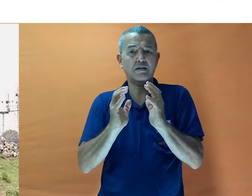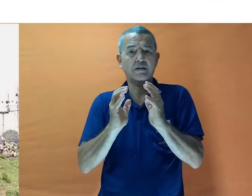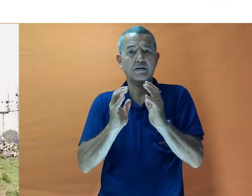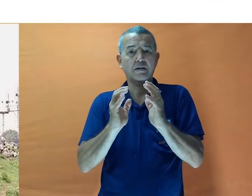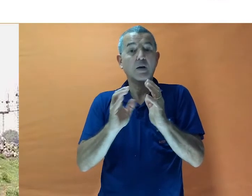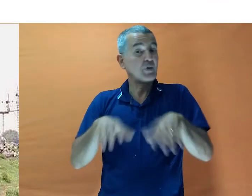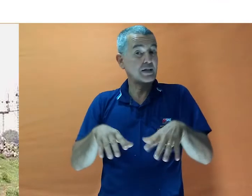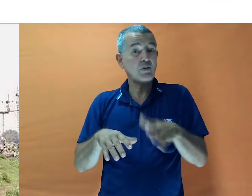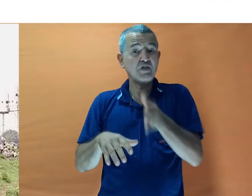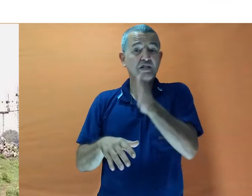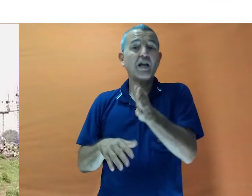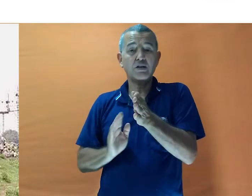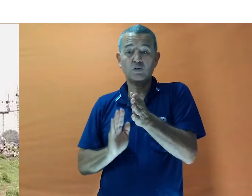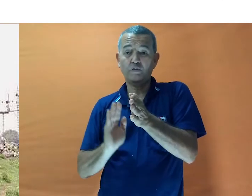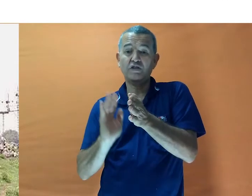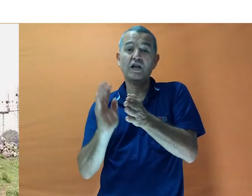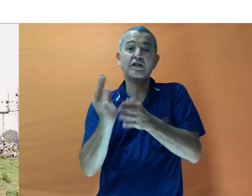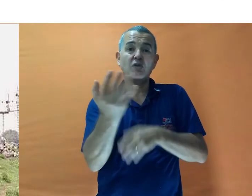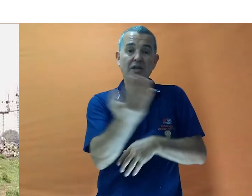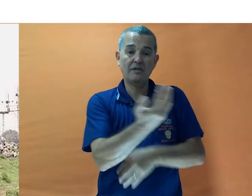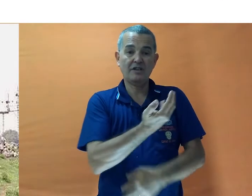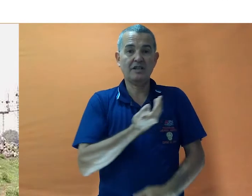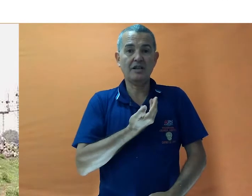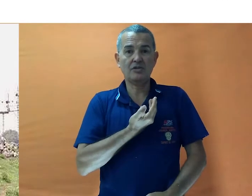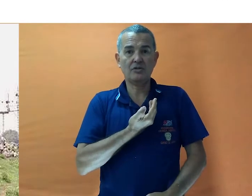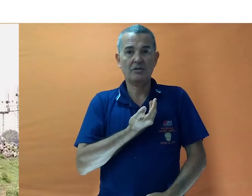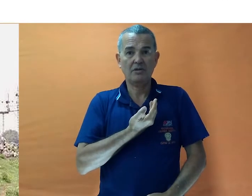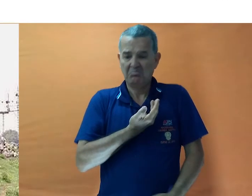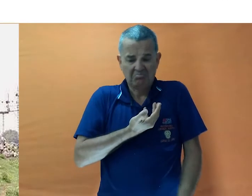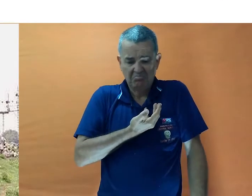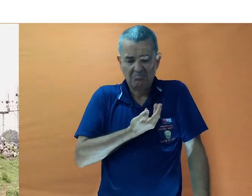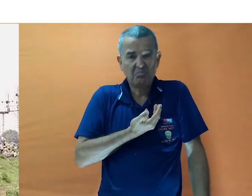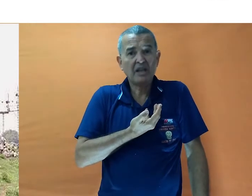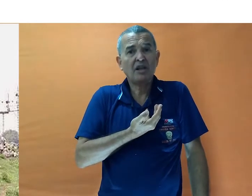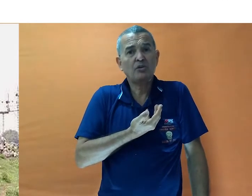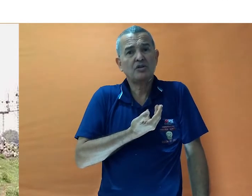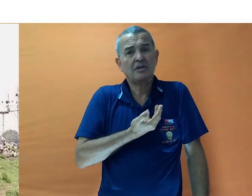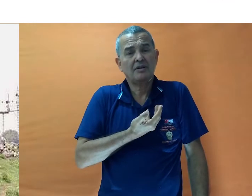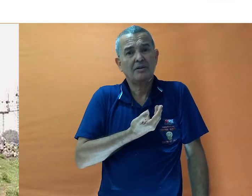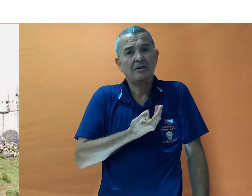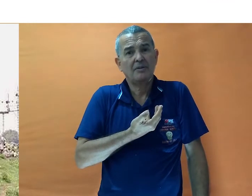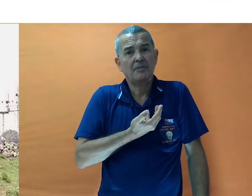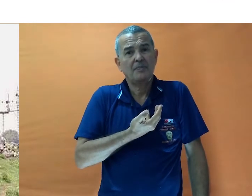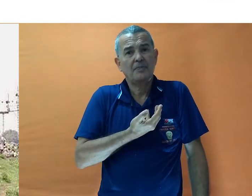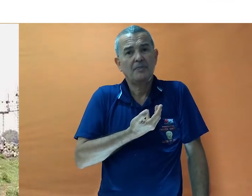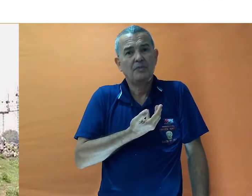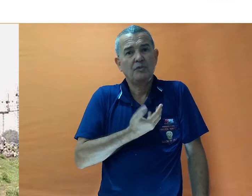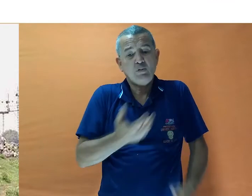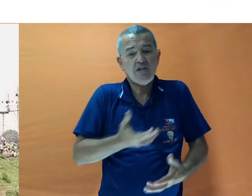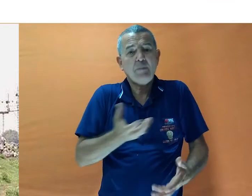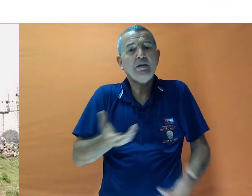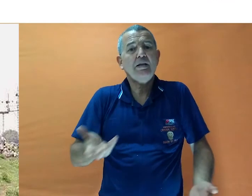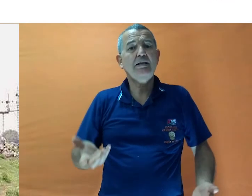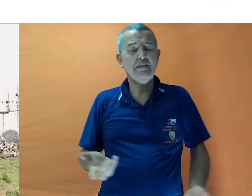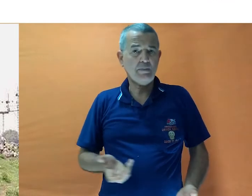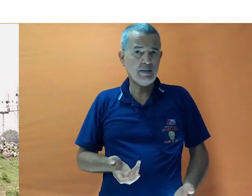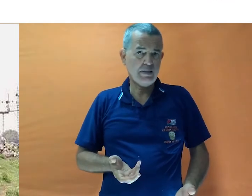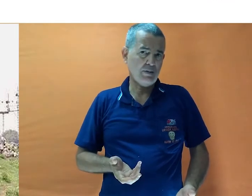referência. Porque se eu fizer isso aqui e fazer isso, perdeu-se. Você não sabe do